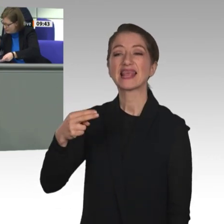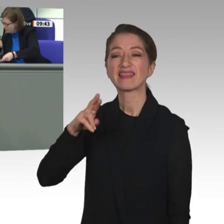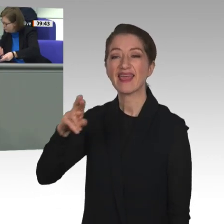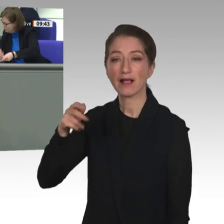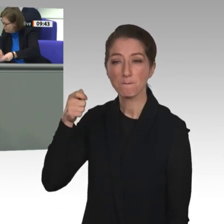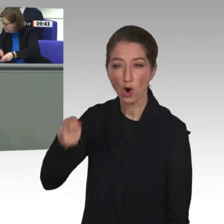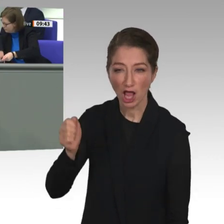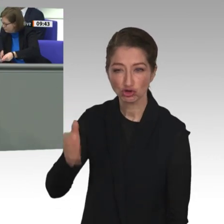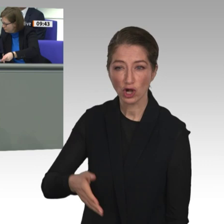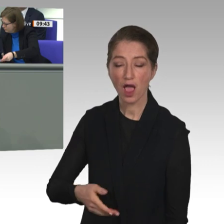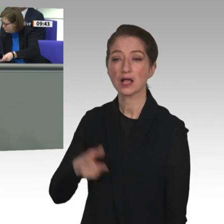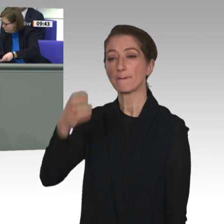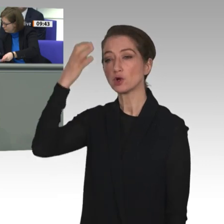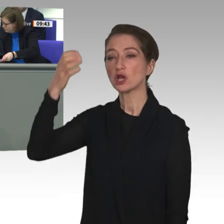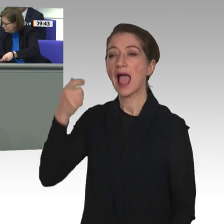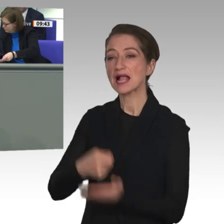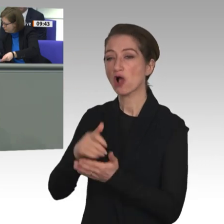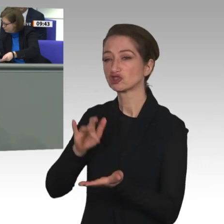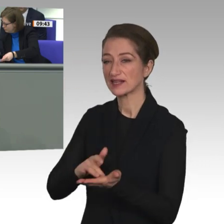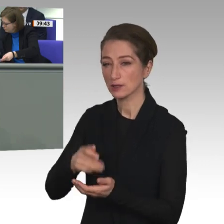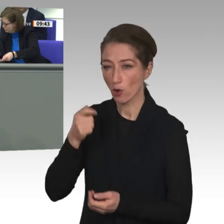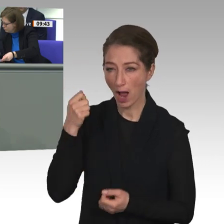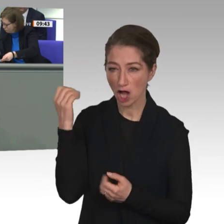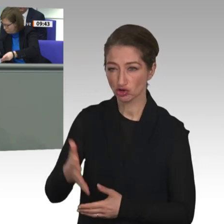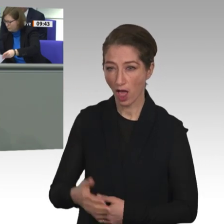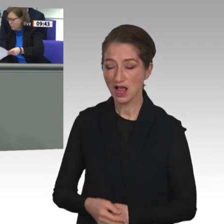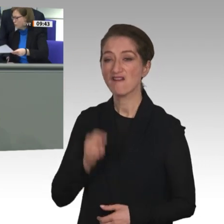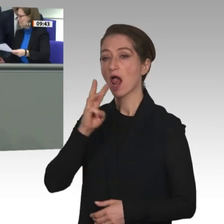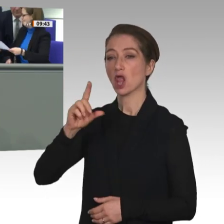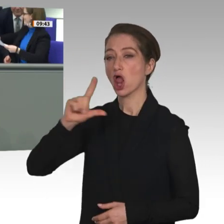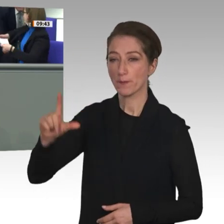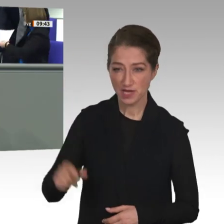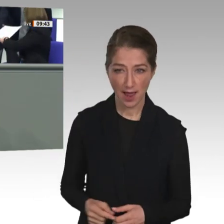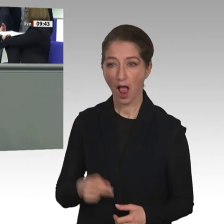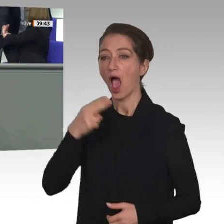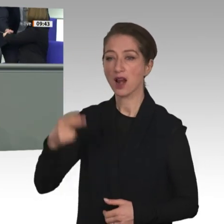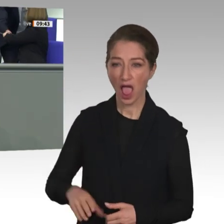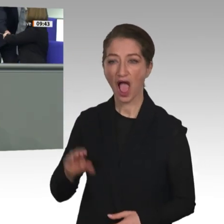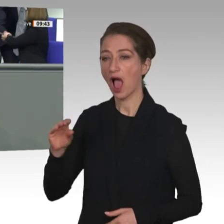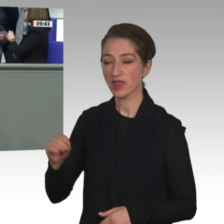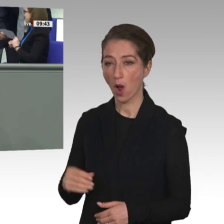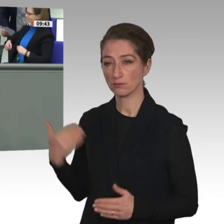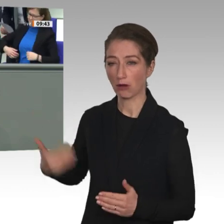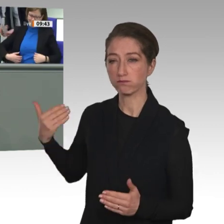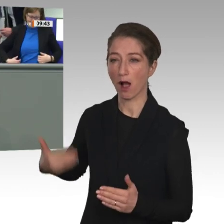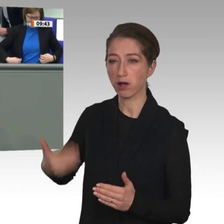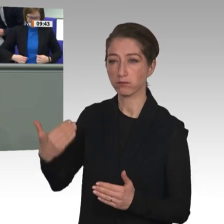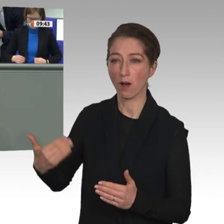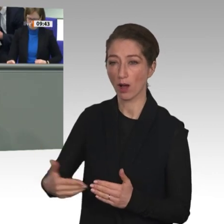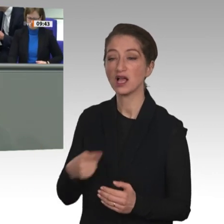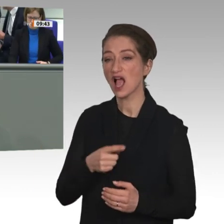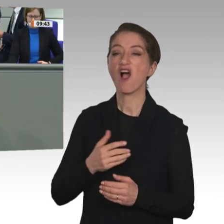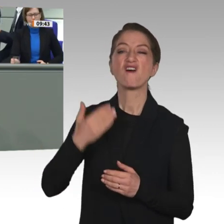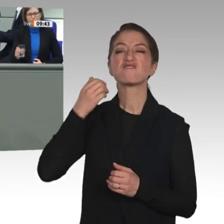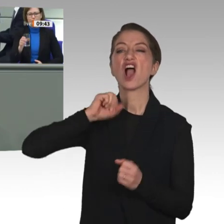den Morden im Münchner Einkaufszentrum, nach dem Mord an Walter Lübcke, nach Halle und Hanau, eine Relativierung von Faschismus